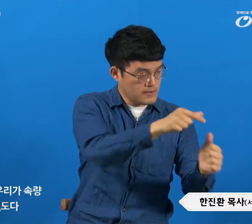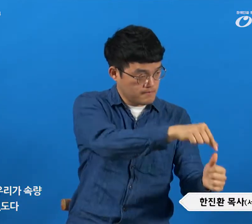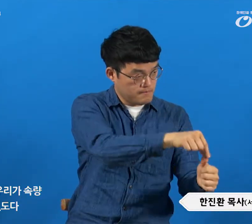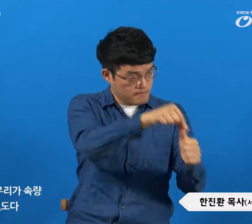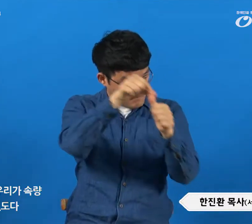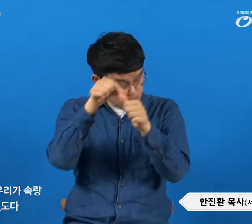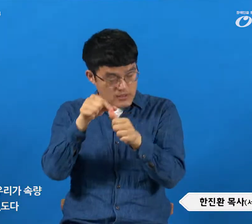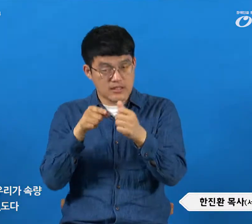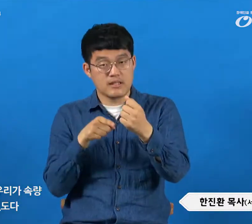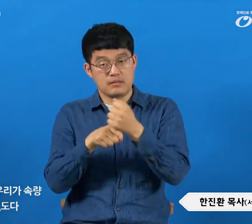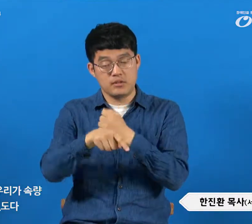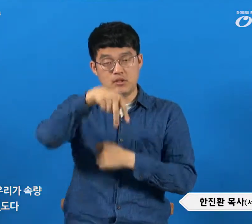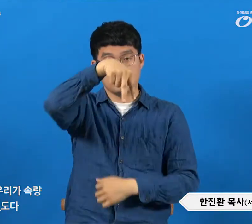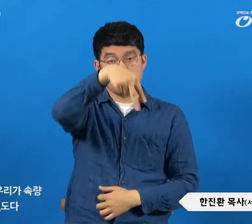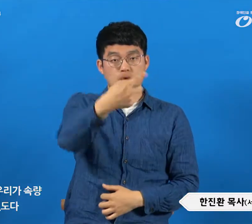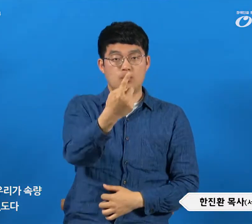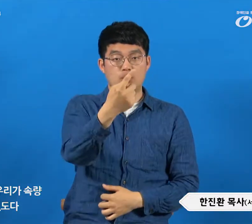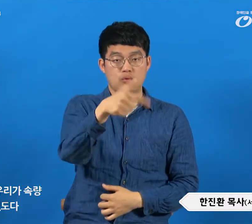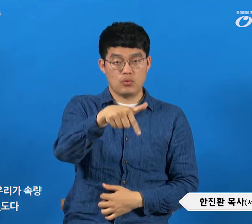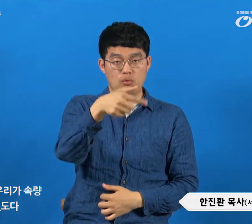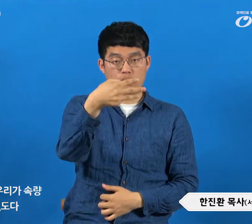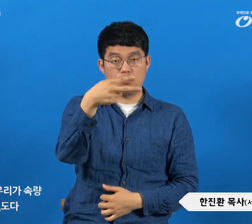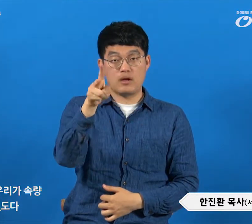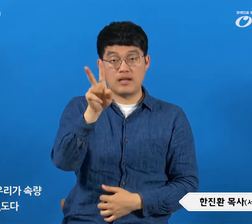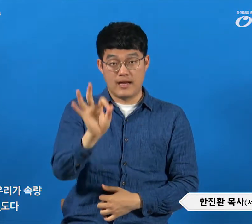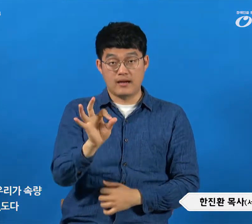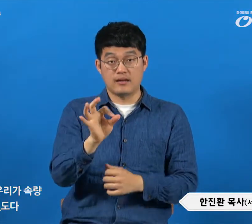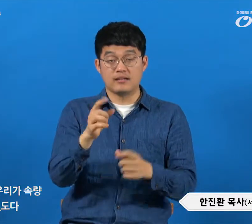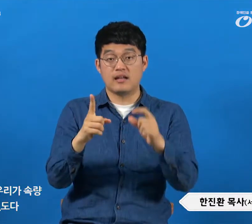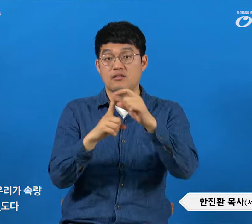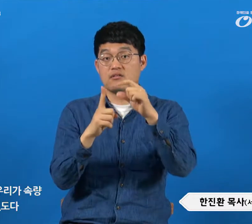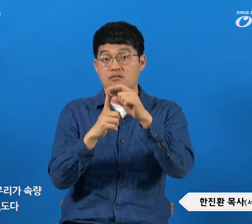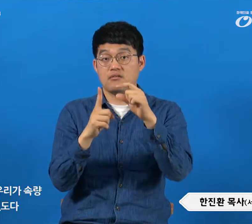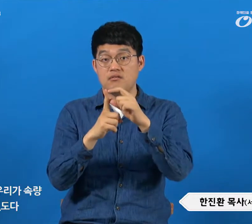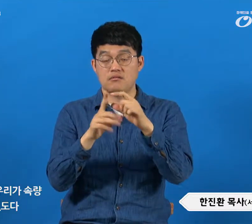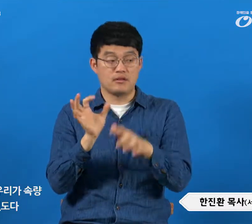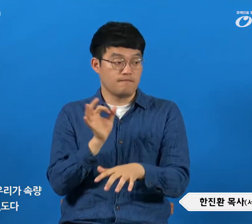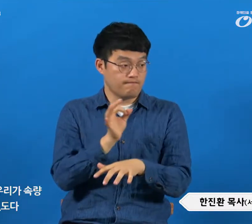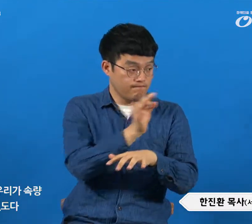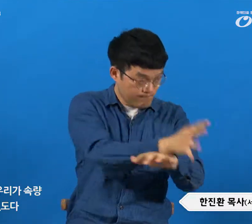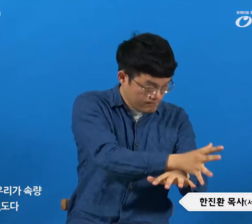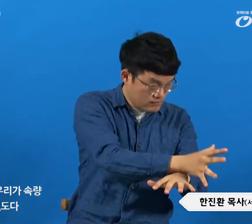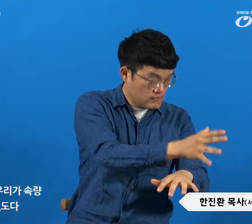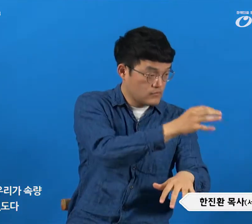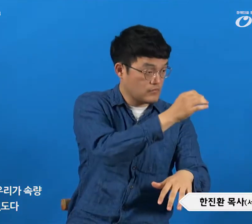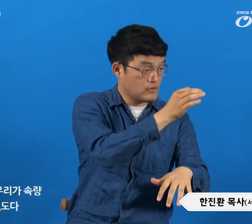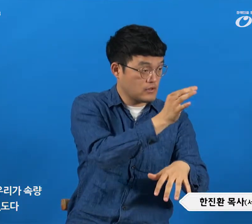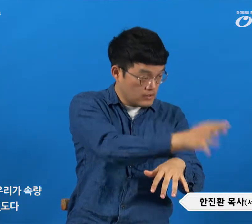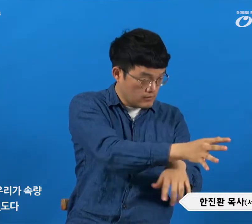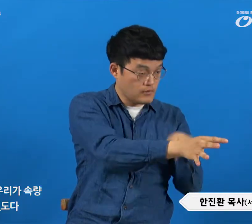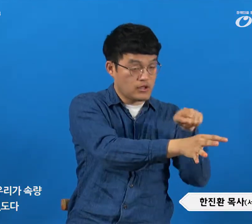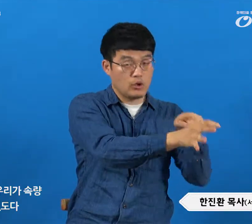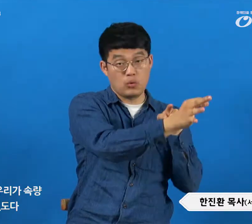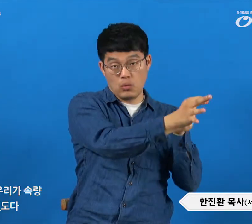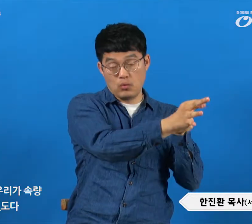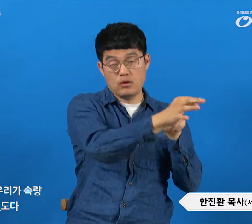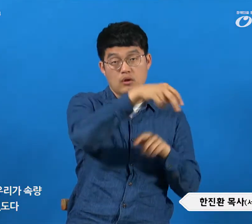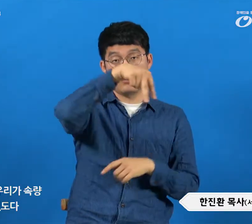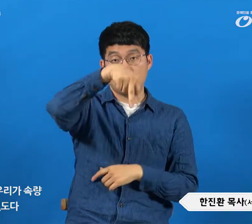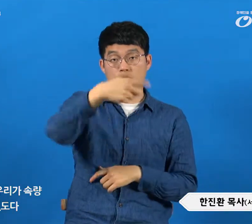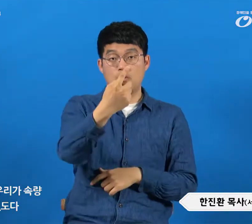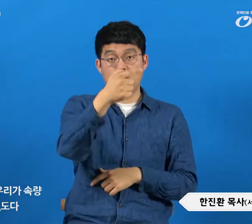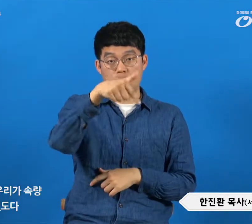구출해내는 것을 의미합니다. 그때 값으로 지불한 그것을 속전이라고